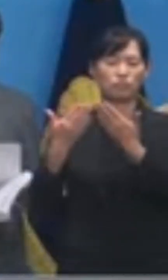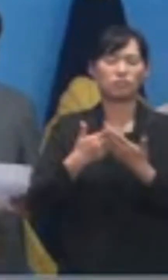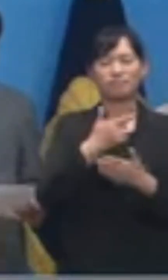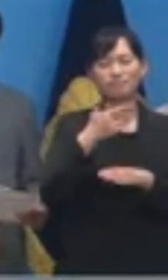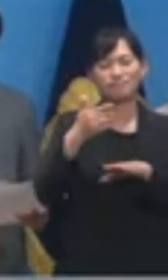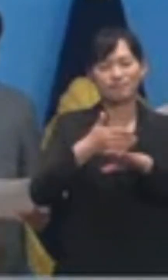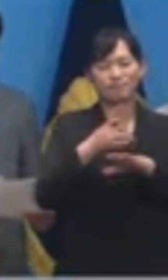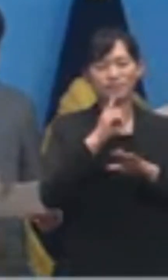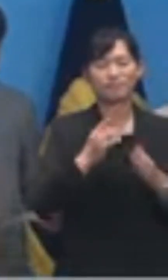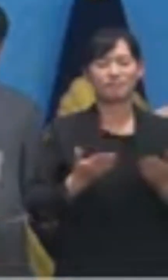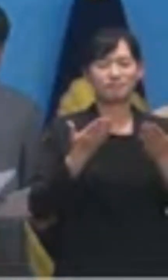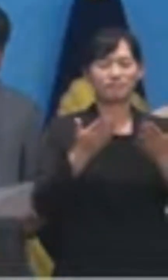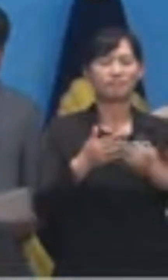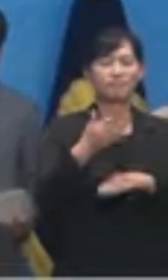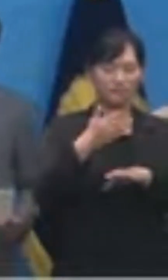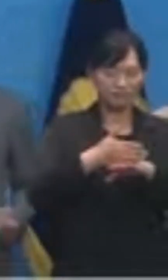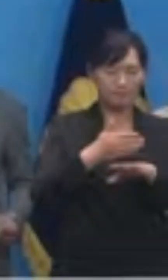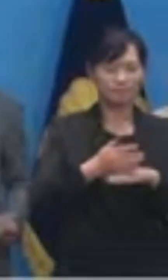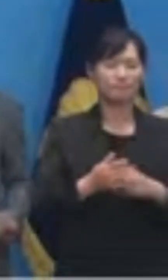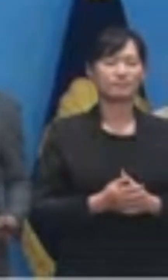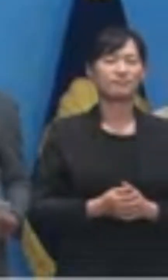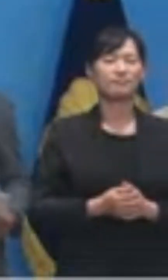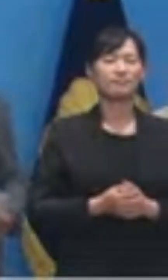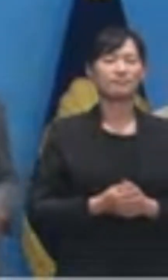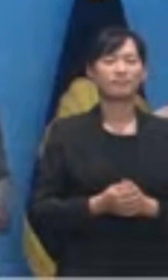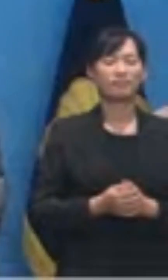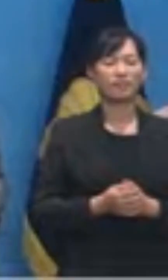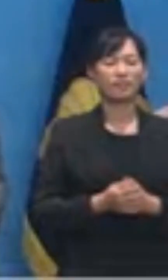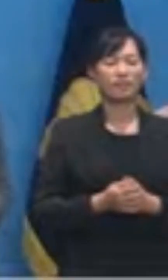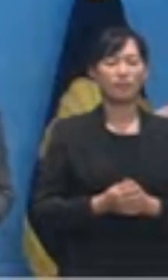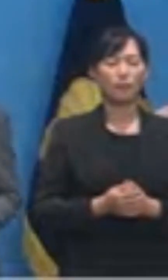진심으로 감사드립니다. 고맙습니다.